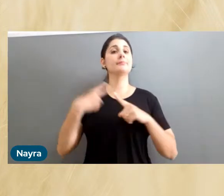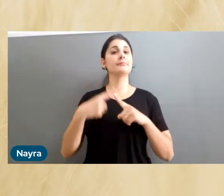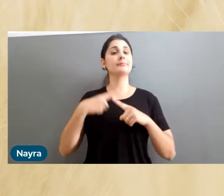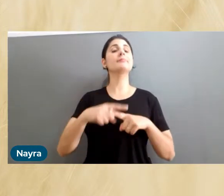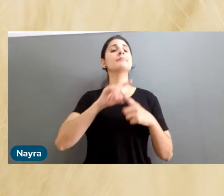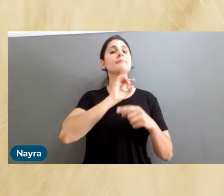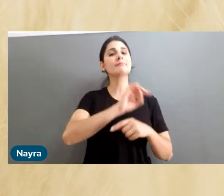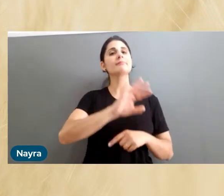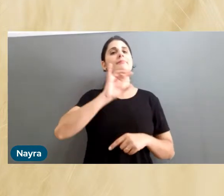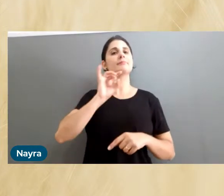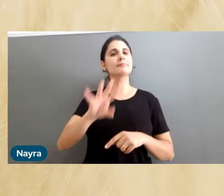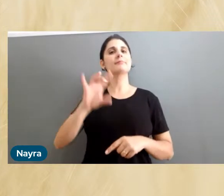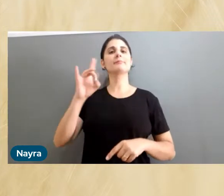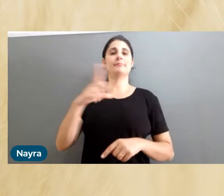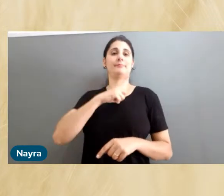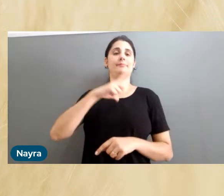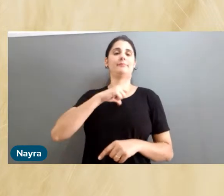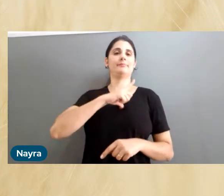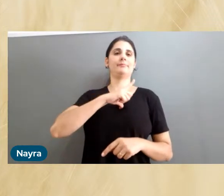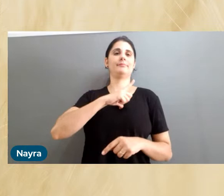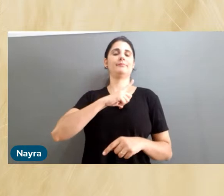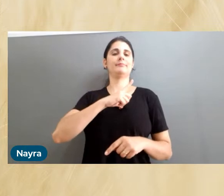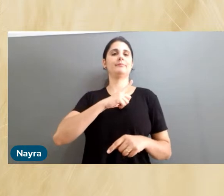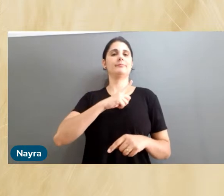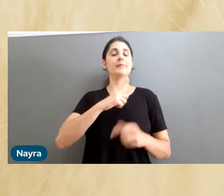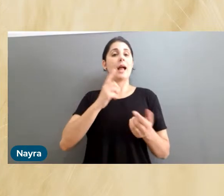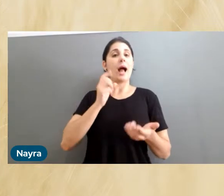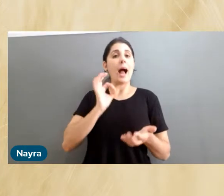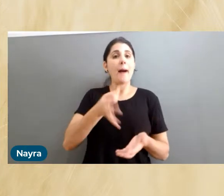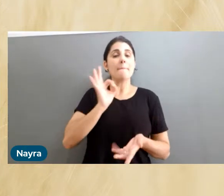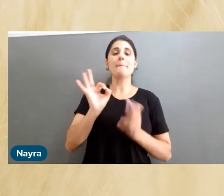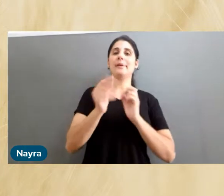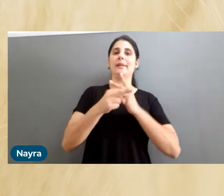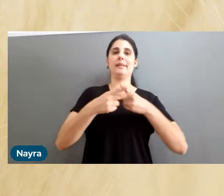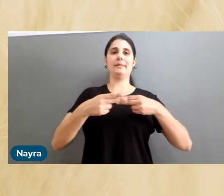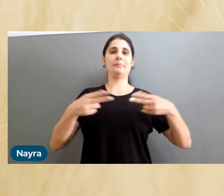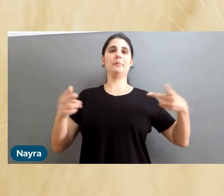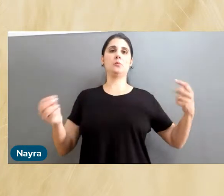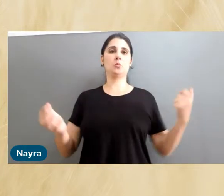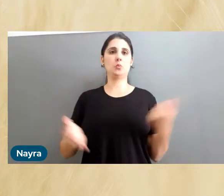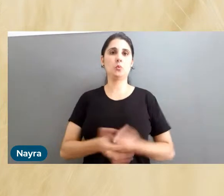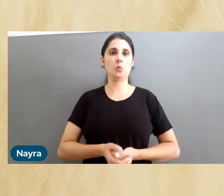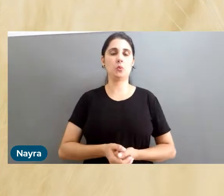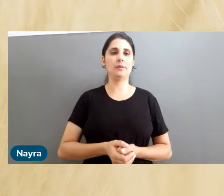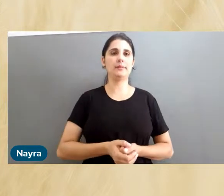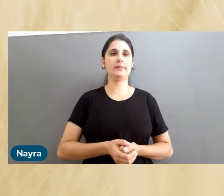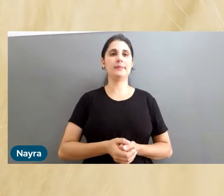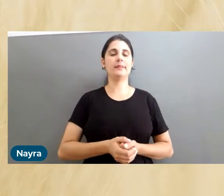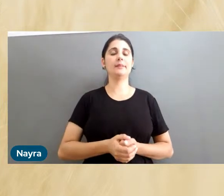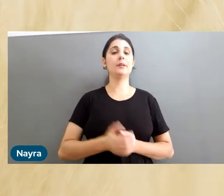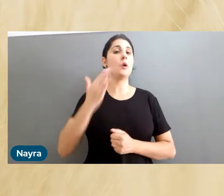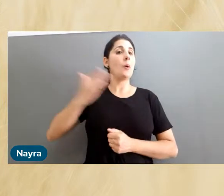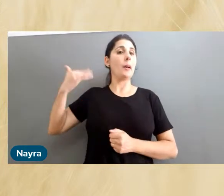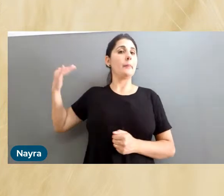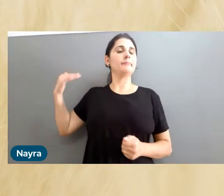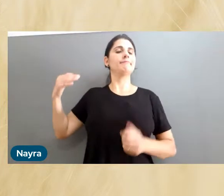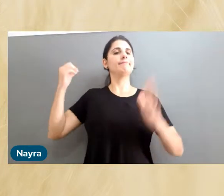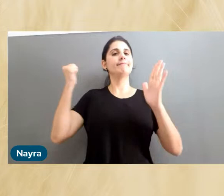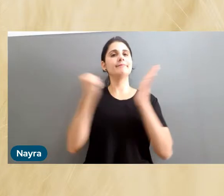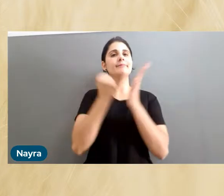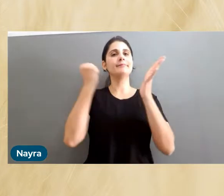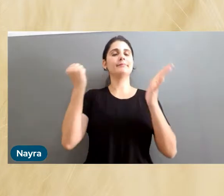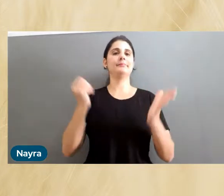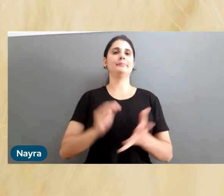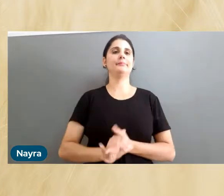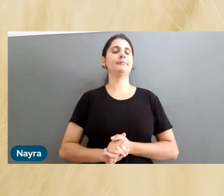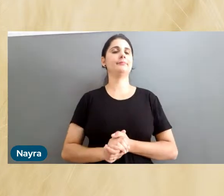nós tem a mesma centelha divina. O passado está indelevelmente marcado e ele